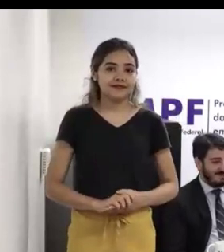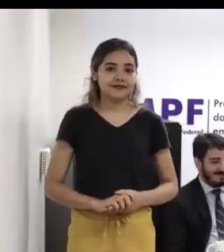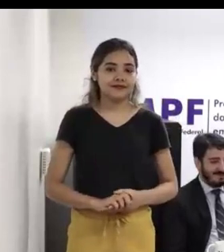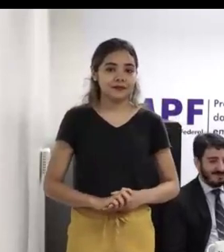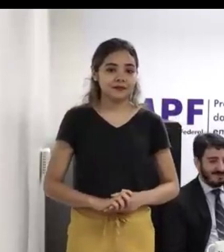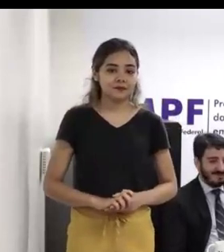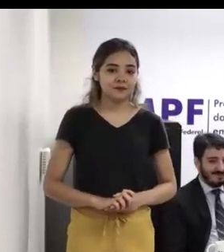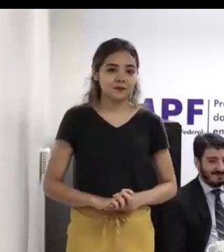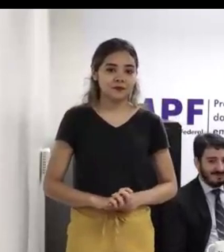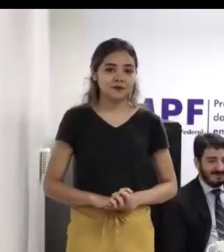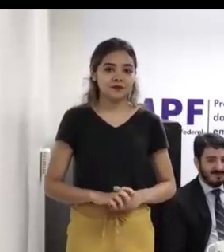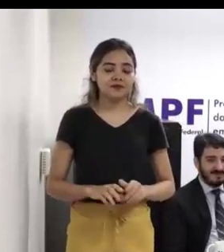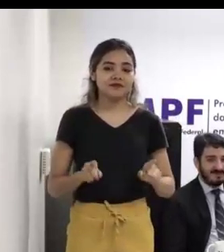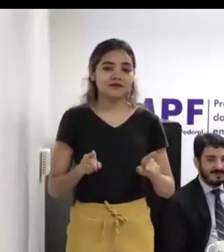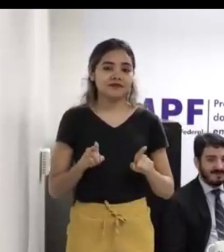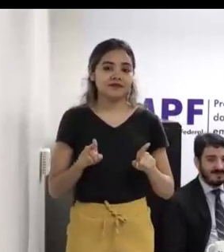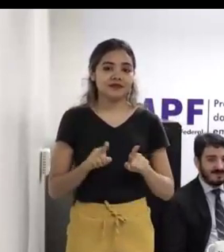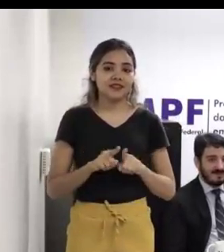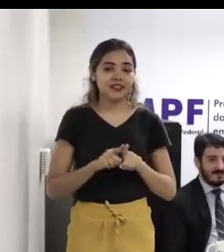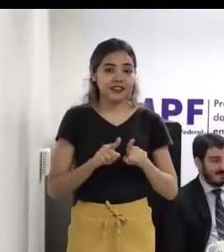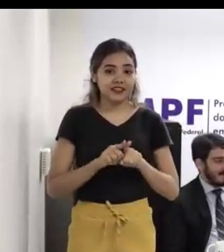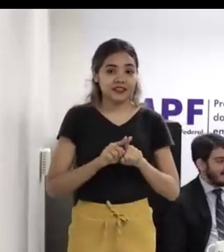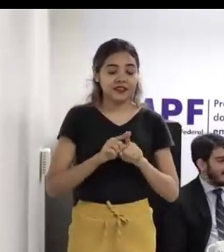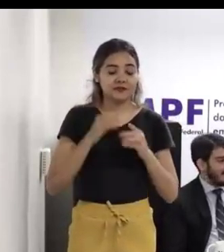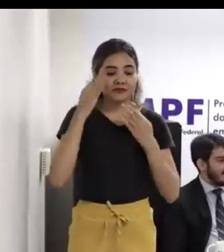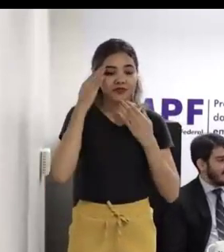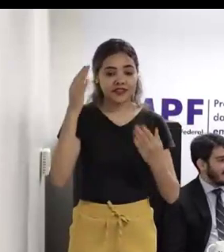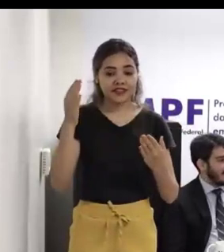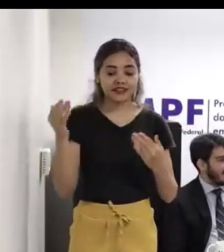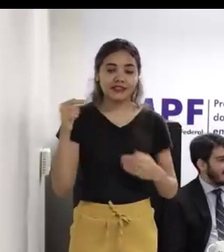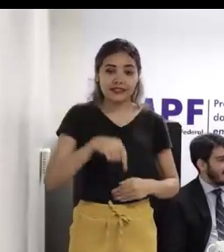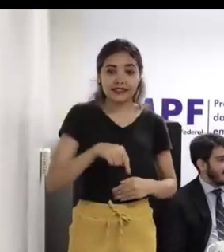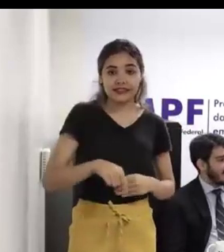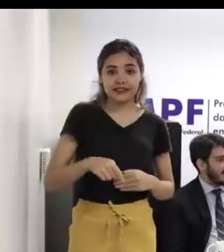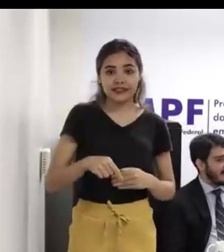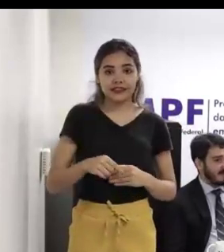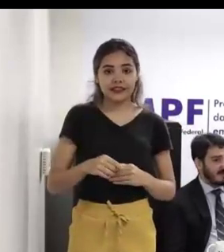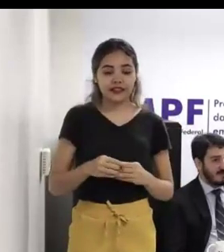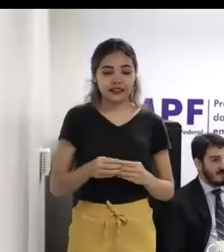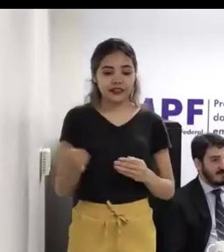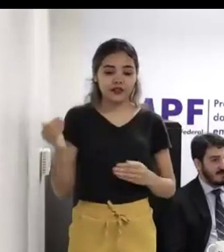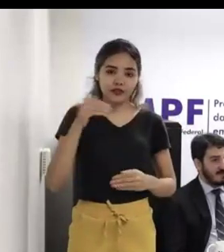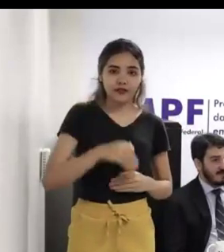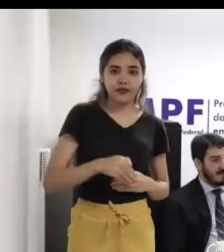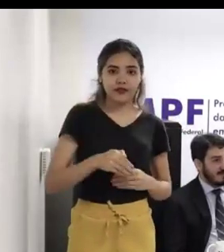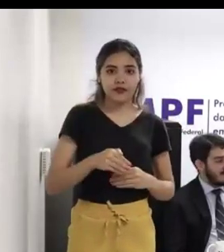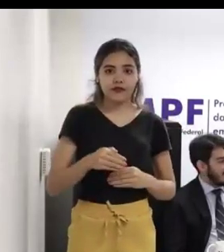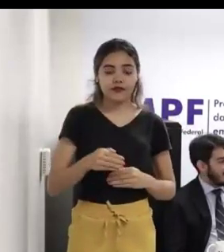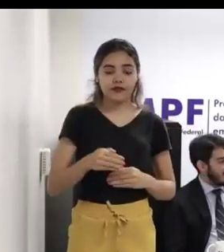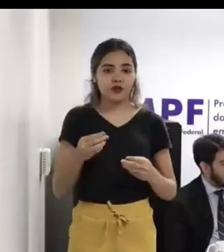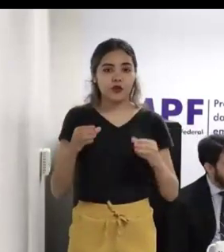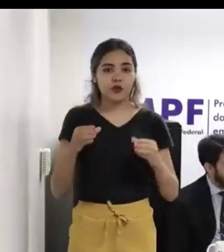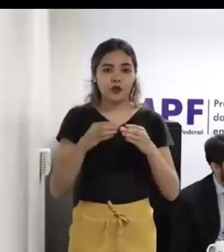de Ciências da educação da Universidade Federal do do Pará e acima de tudo também pela responsabilidade